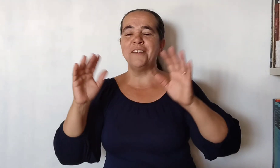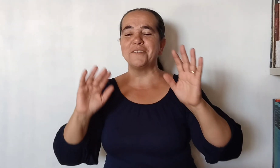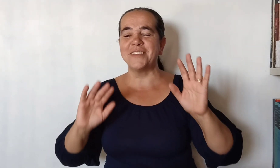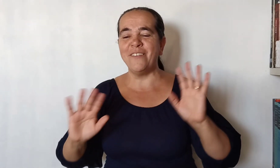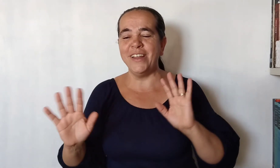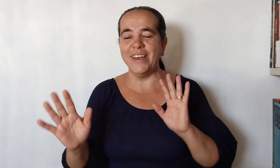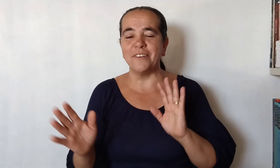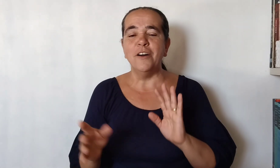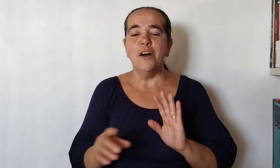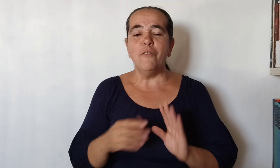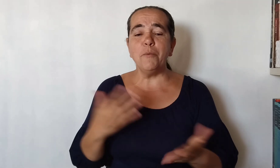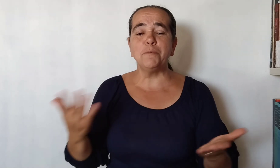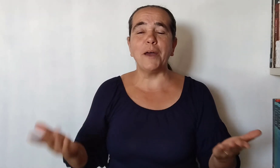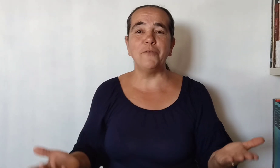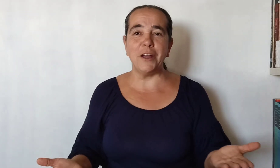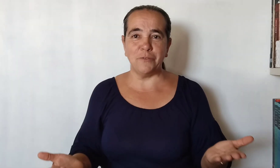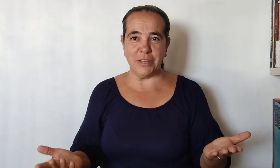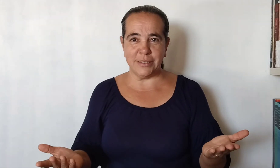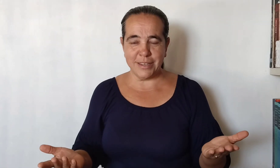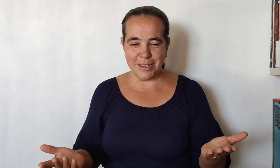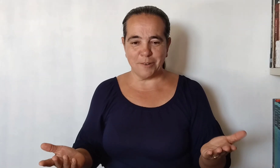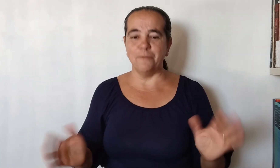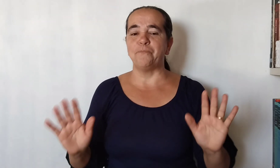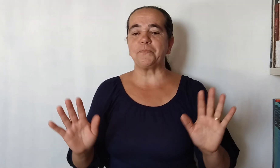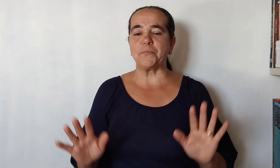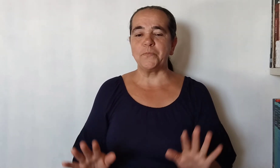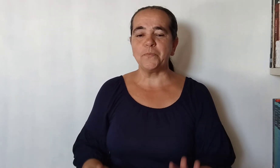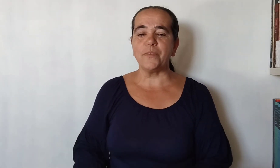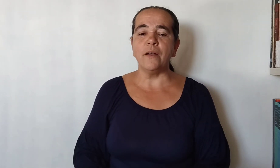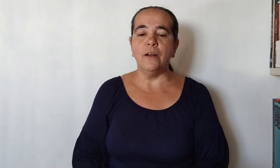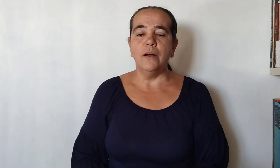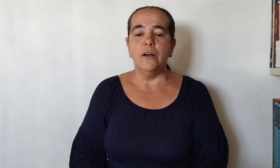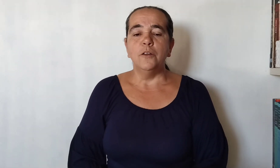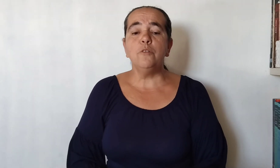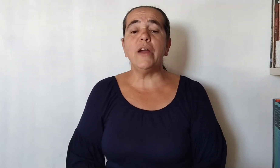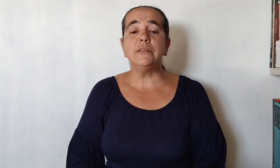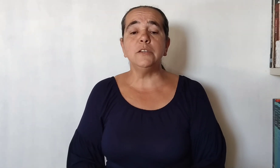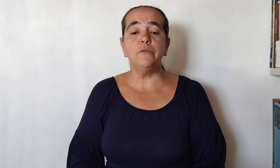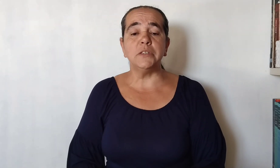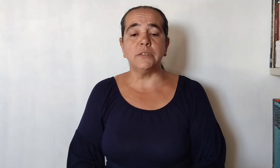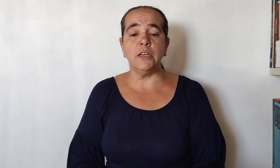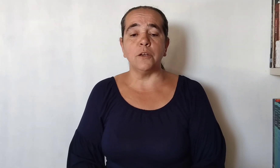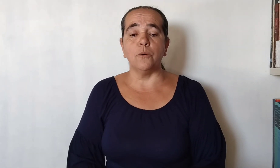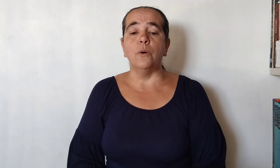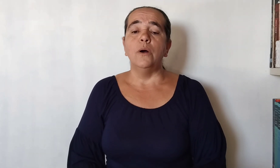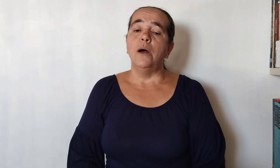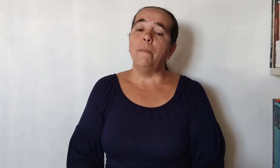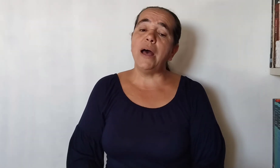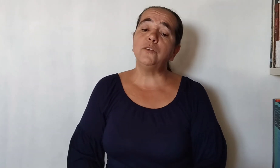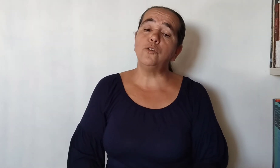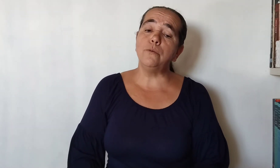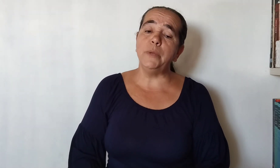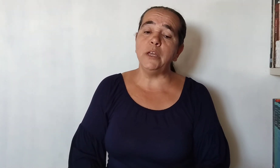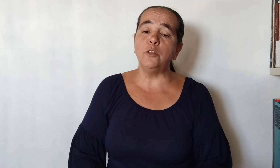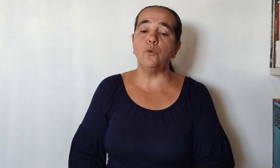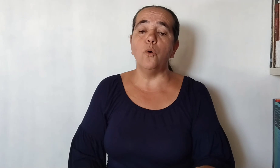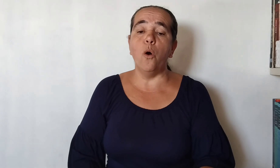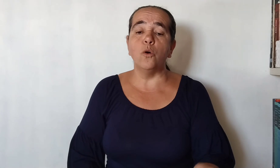certo, tá valendo. Vamos para o verso 25? No versinho 25, mas dormindo